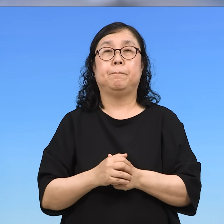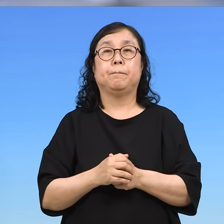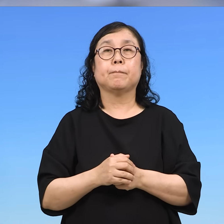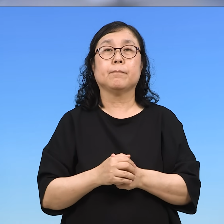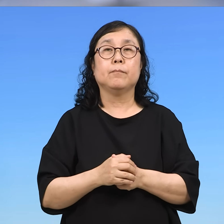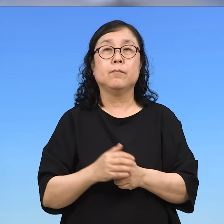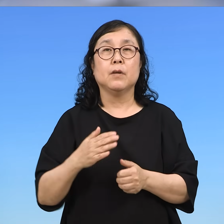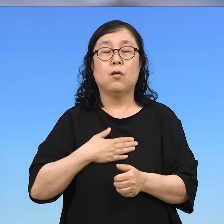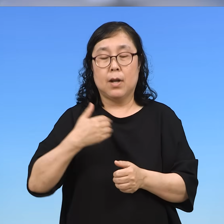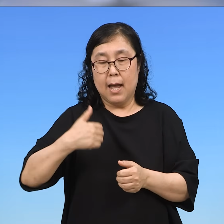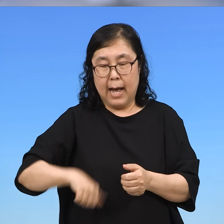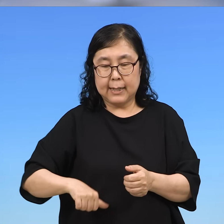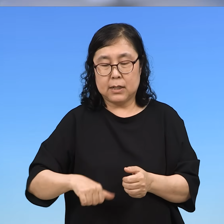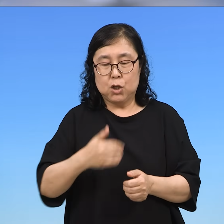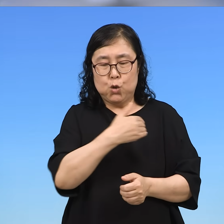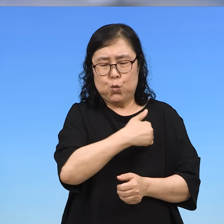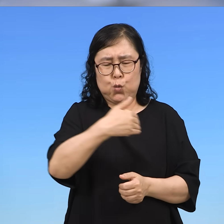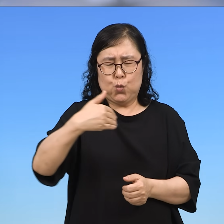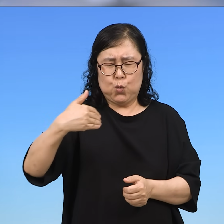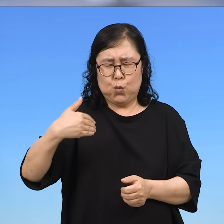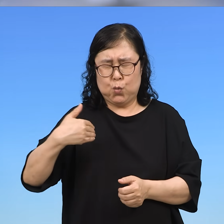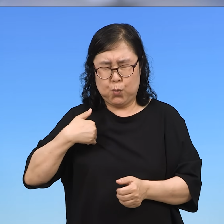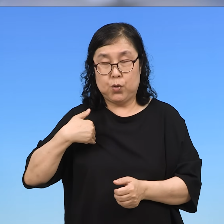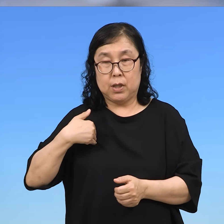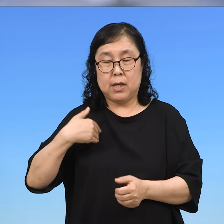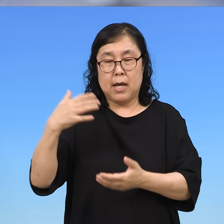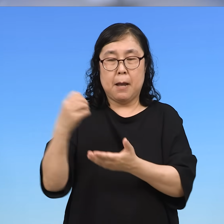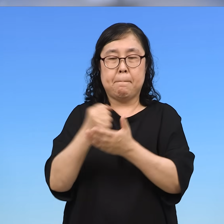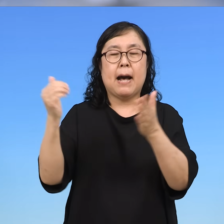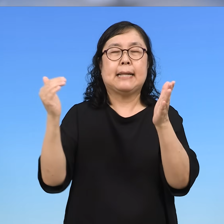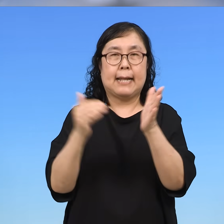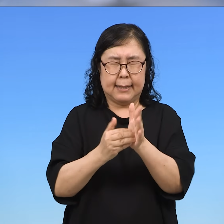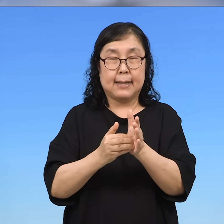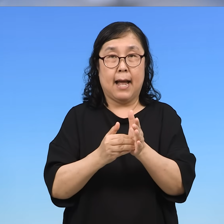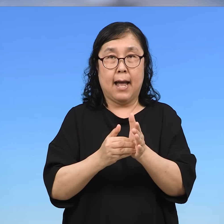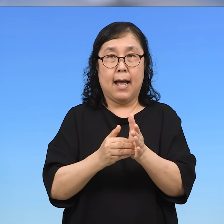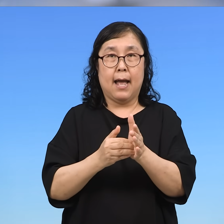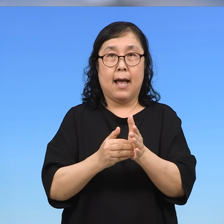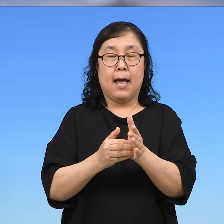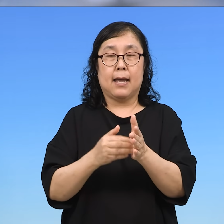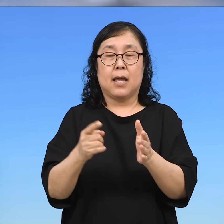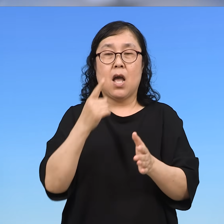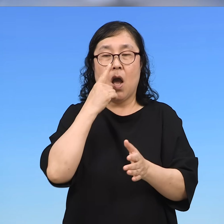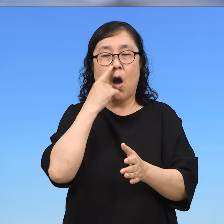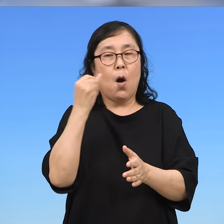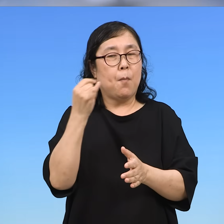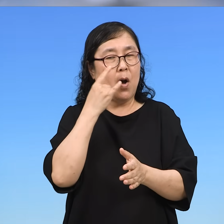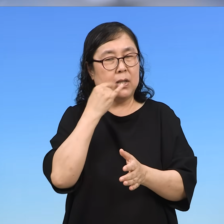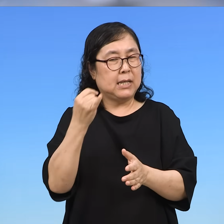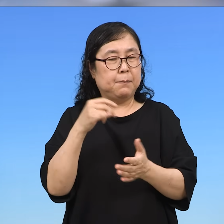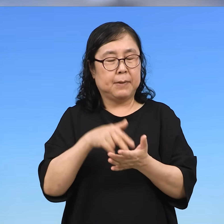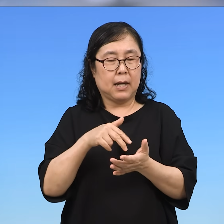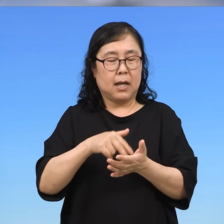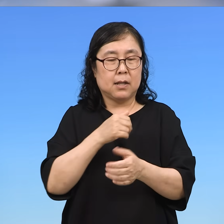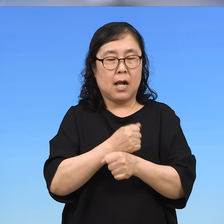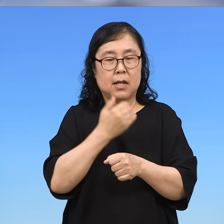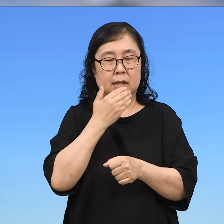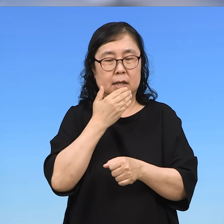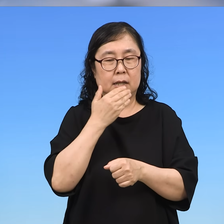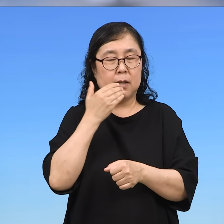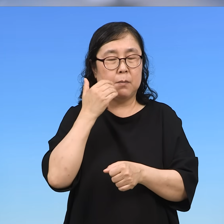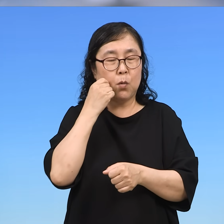달라고 기도하지 마라. 우리 아들은 이미 충분히 다 받았다. 여러분, 이게 어머니의 본능으로 할 수 있는 말은